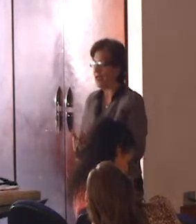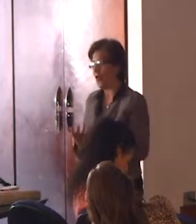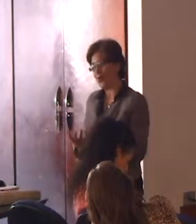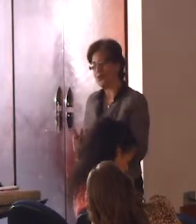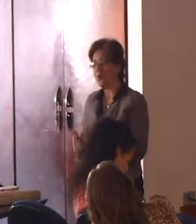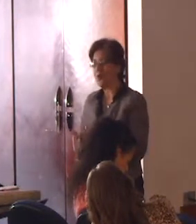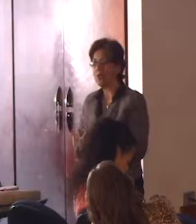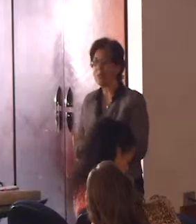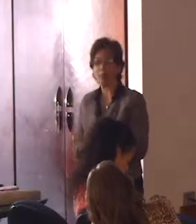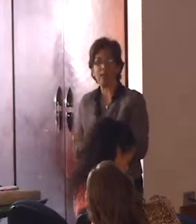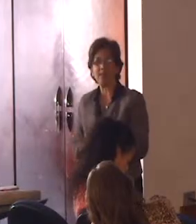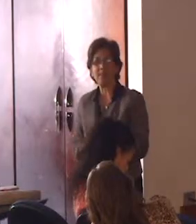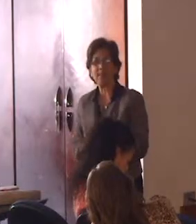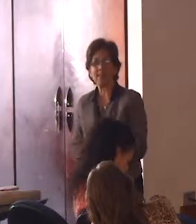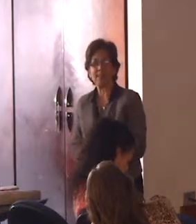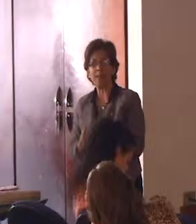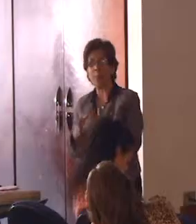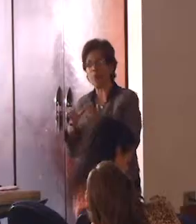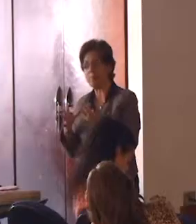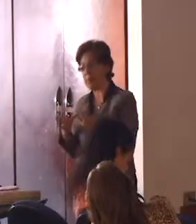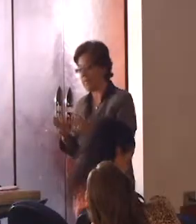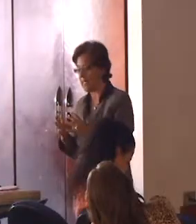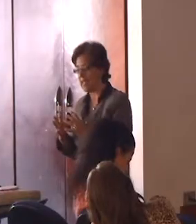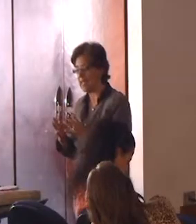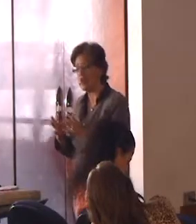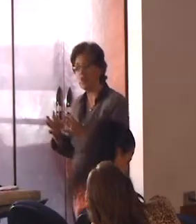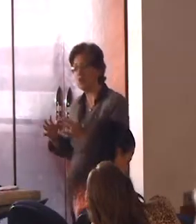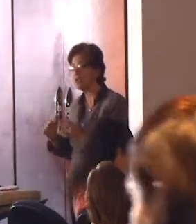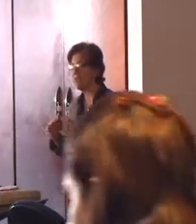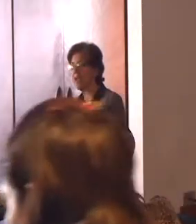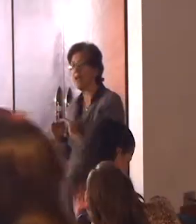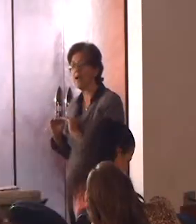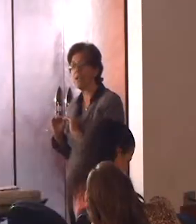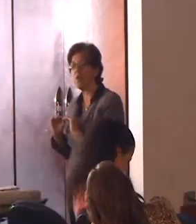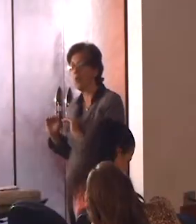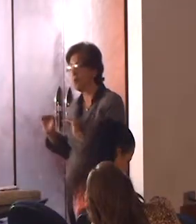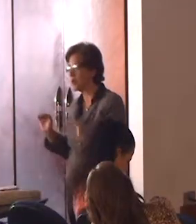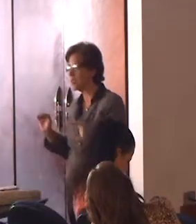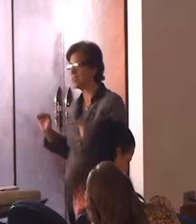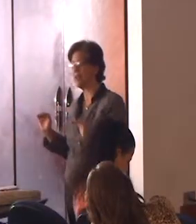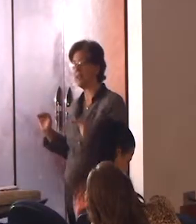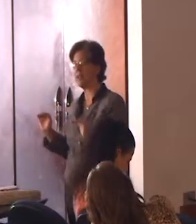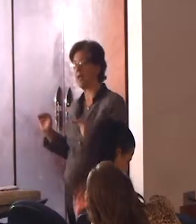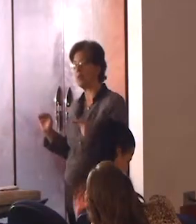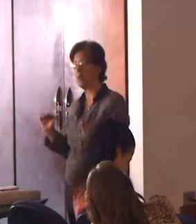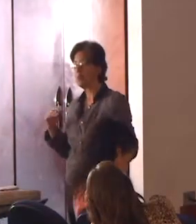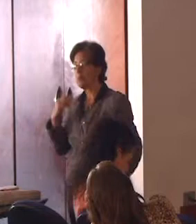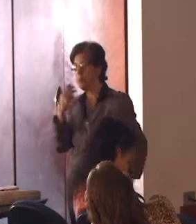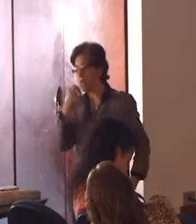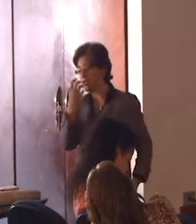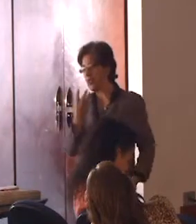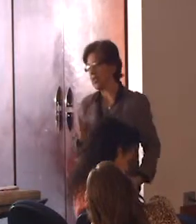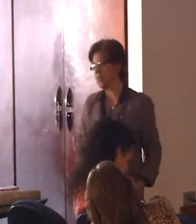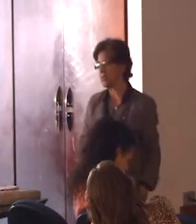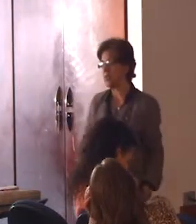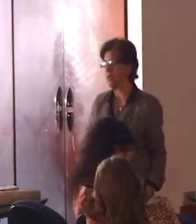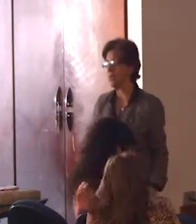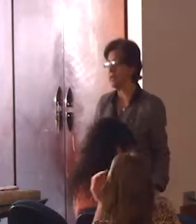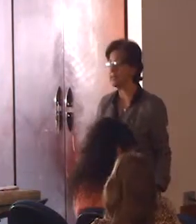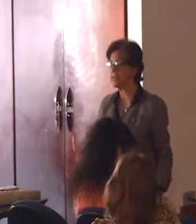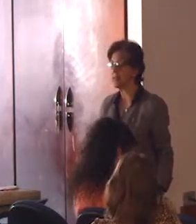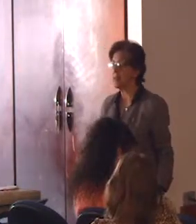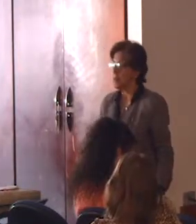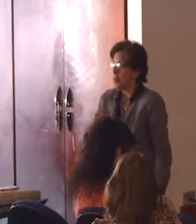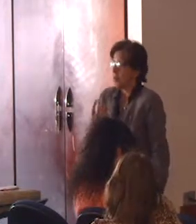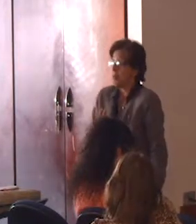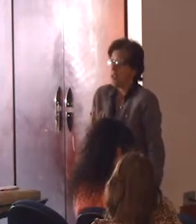comunicación. Y lo otro importante es que no se vea ningún proceso alterado por